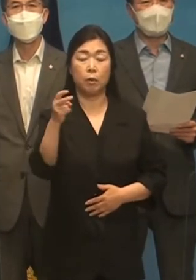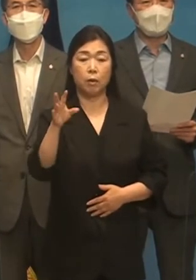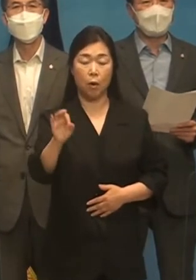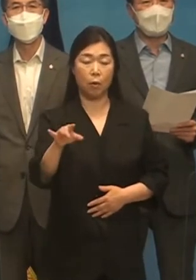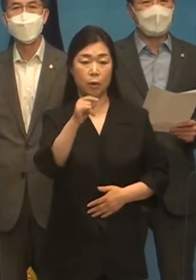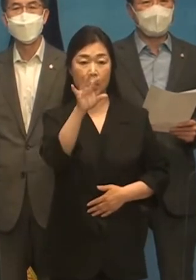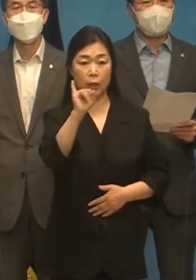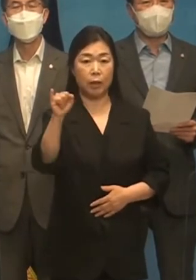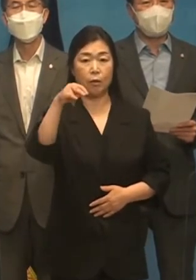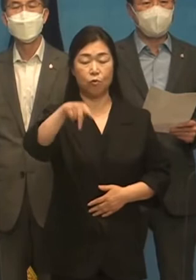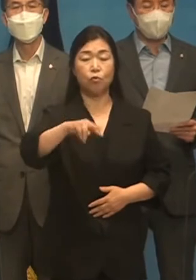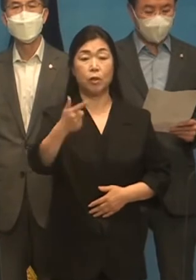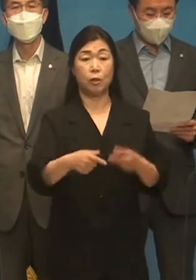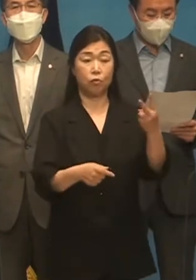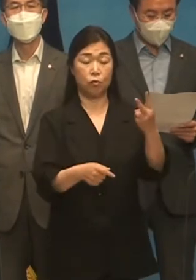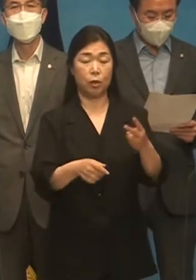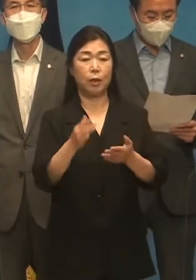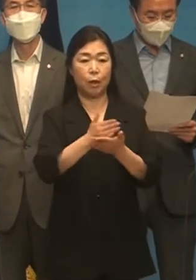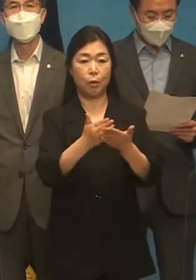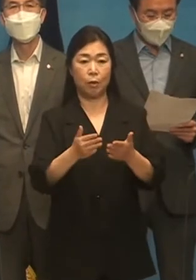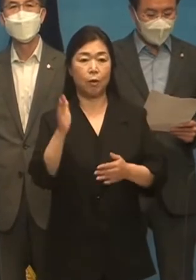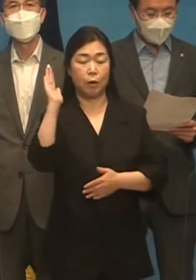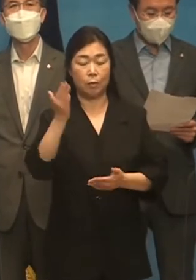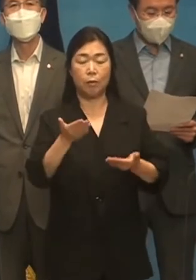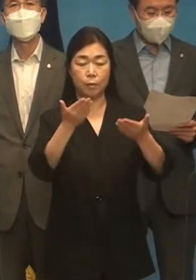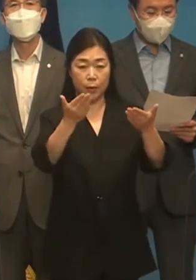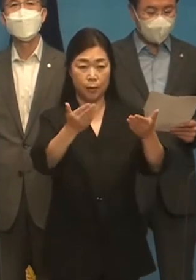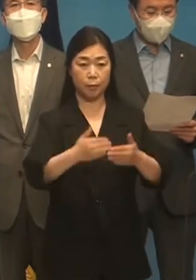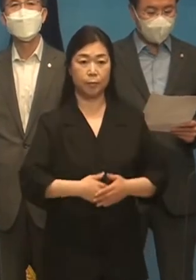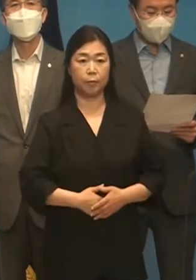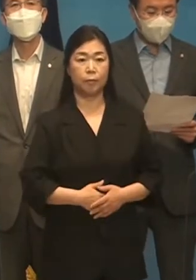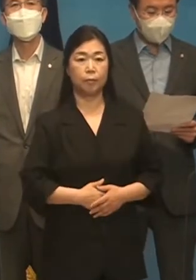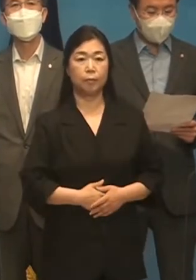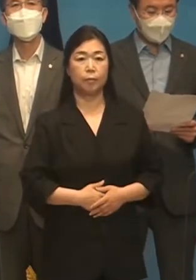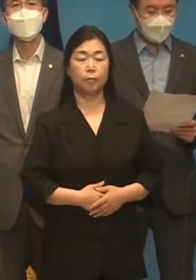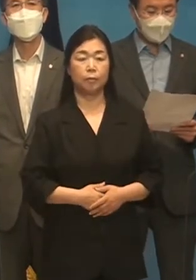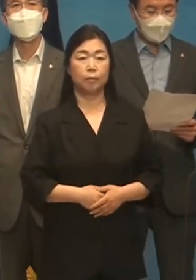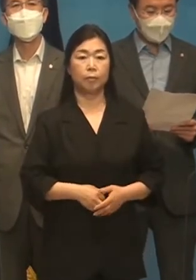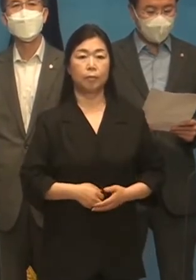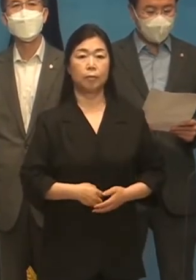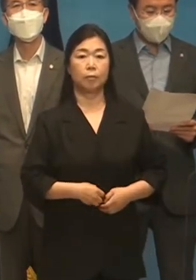의원님이 나눠서 낭독해 주시기 하겠습니다.